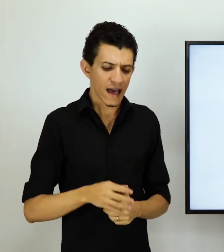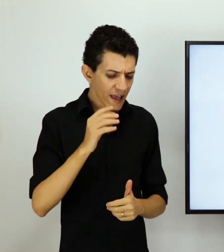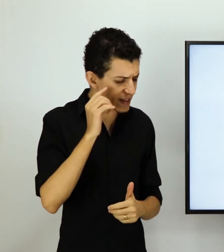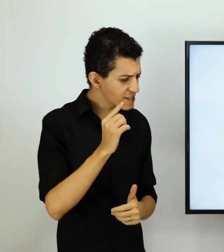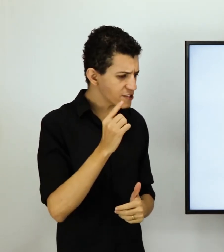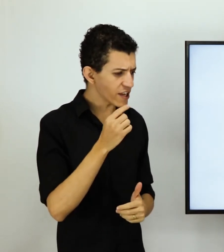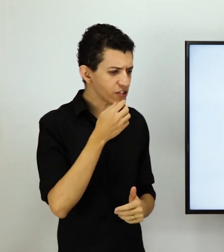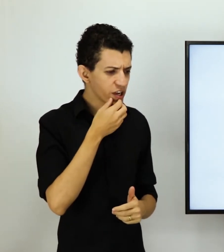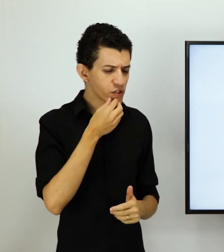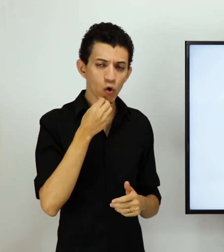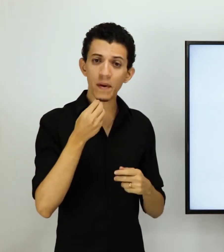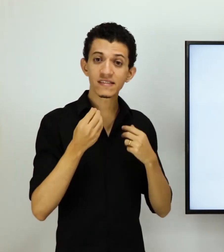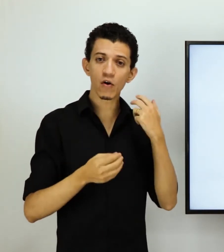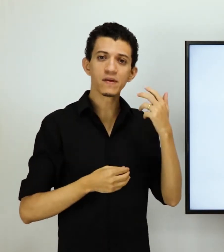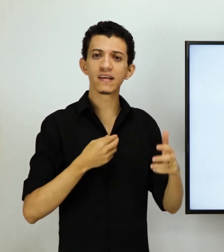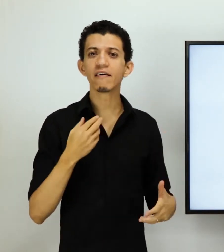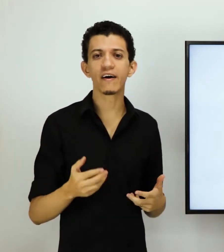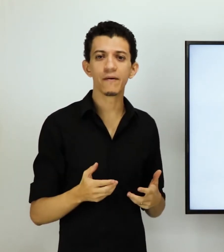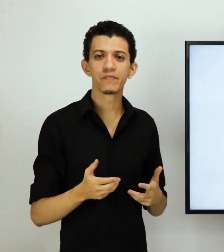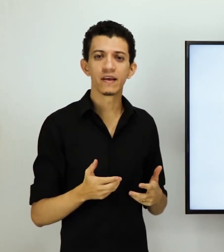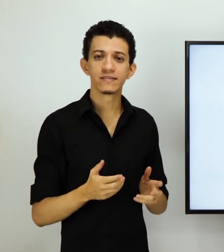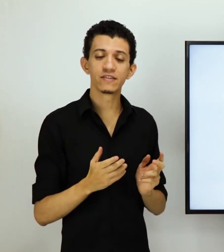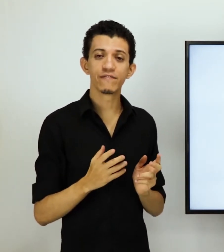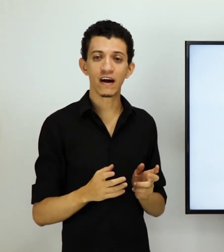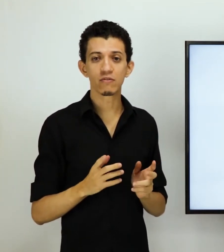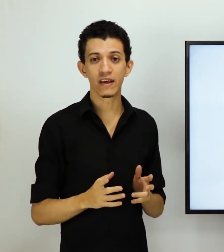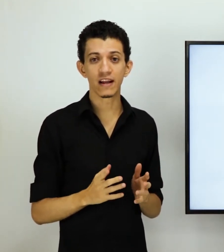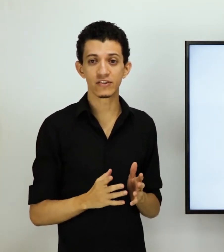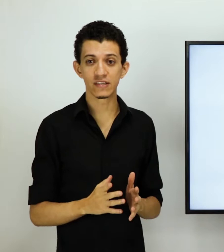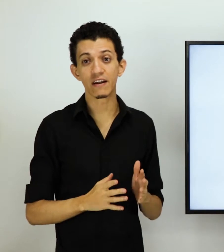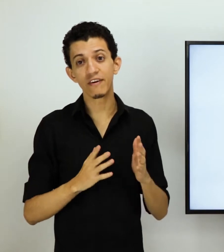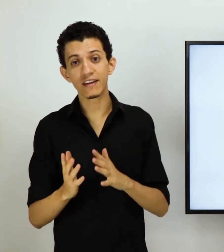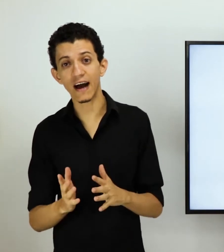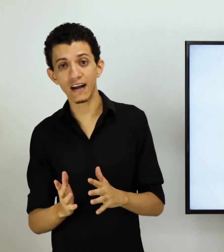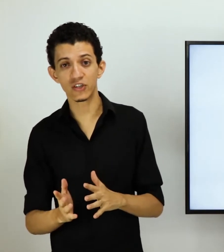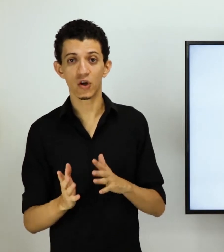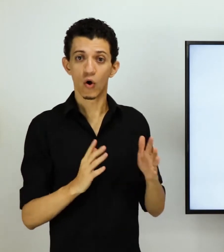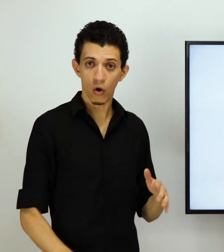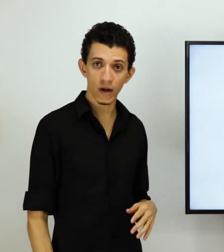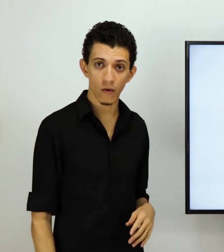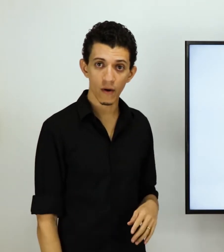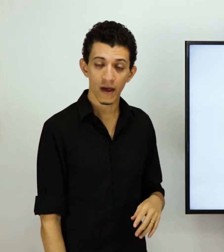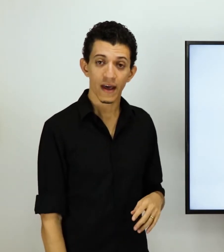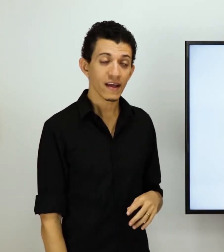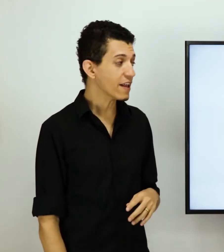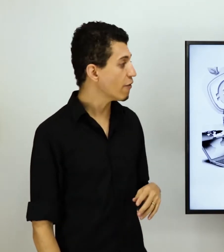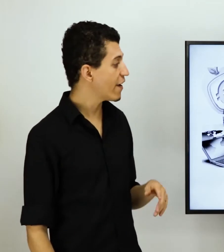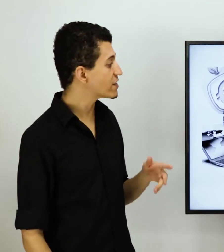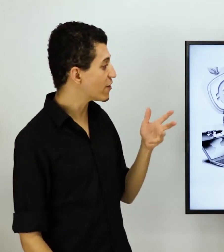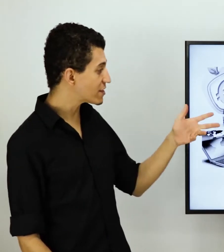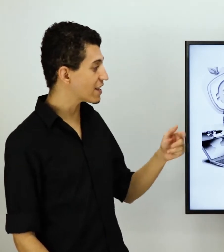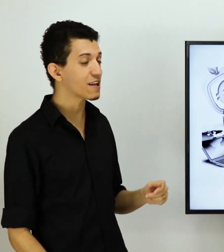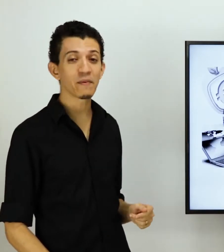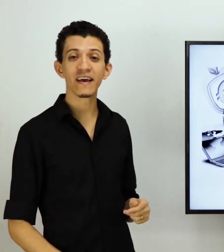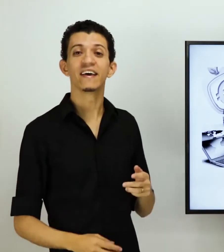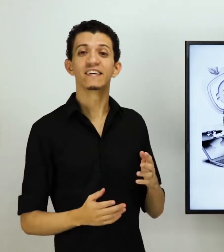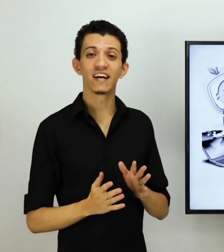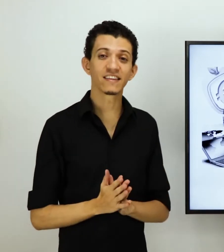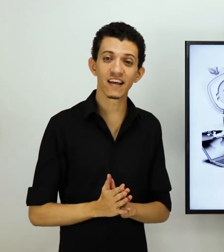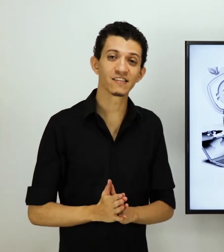aí, desse dia em diante, eu comecei a observar se de fato o que ela disse era verdade ou não. E talvez você também já tenha se